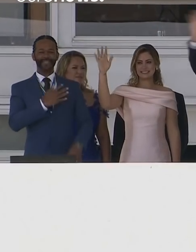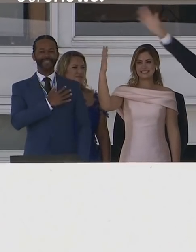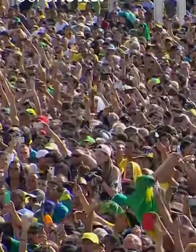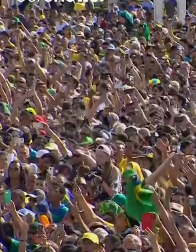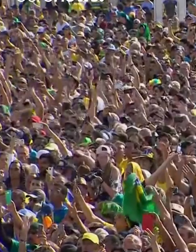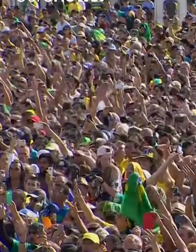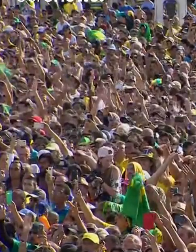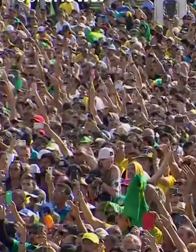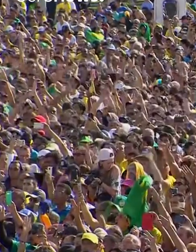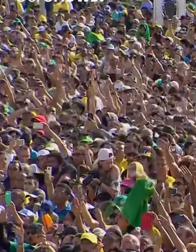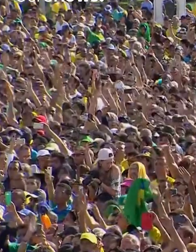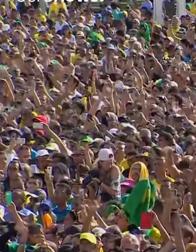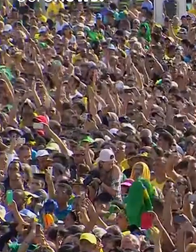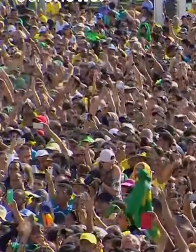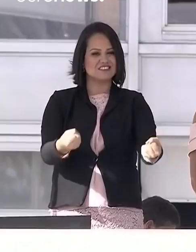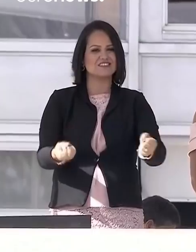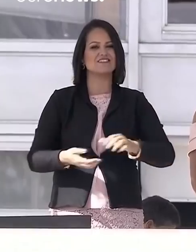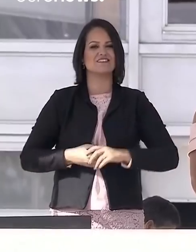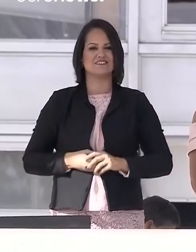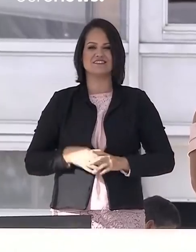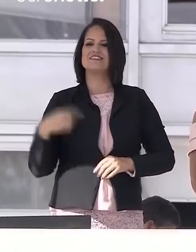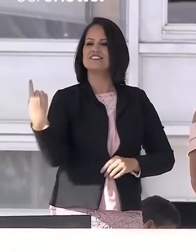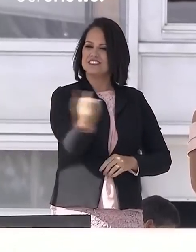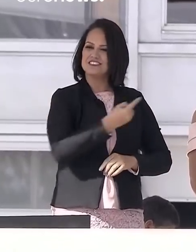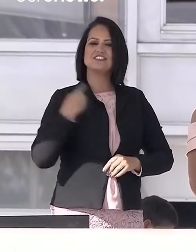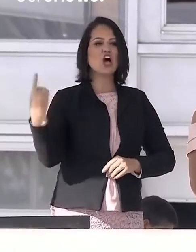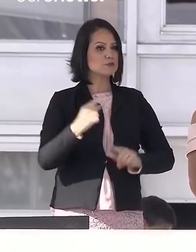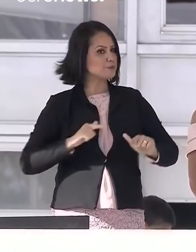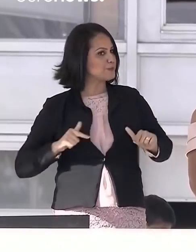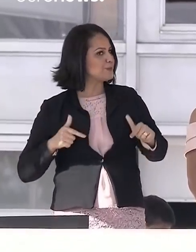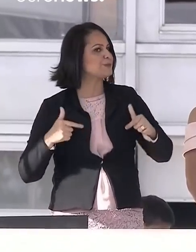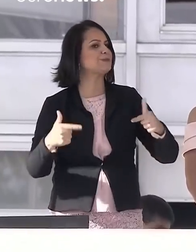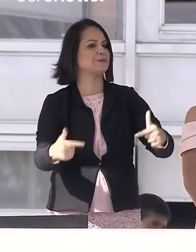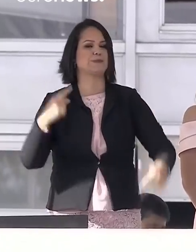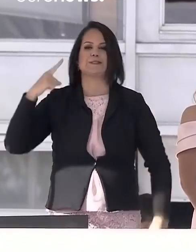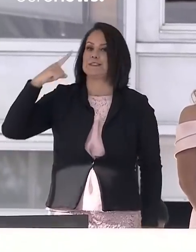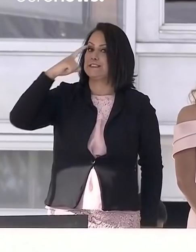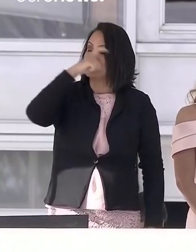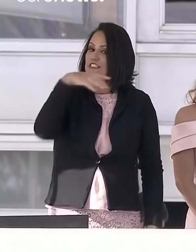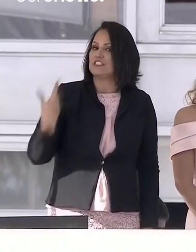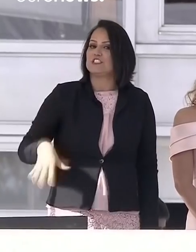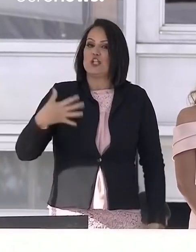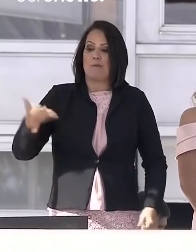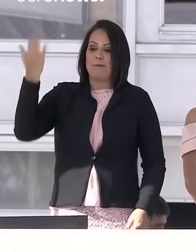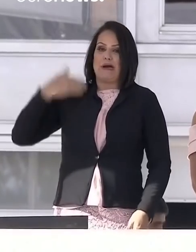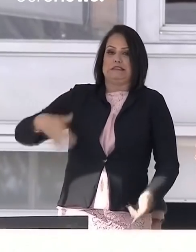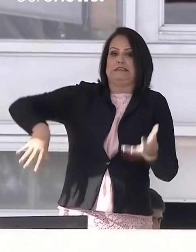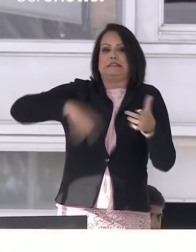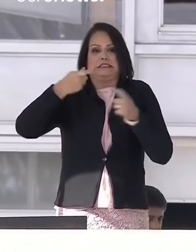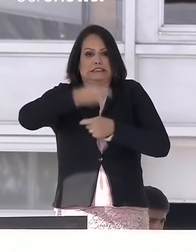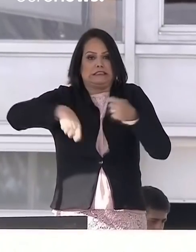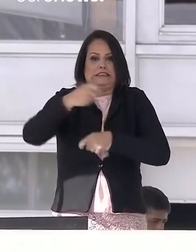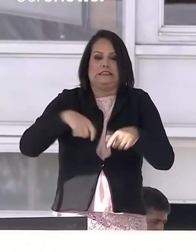kiemelte, hogy a gazdasági és foglalkoztatási problémák komoly kihívást jelentenek Brazília számára.